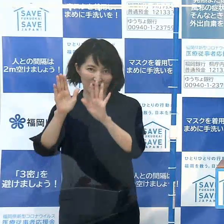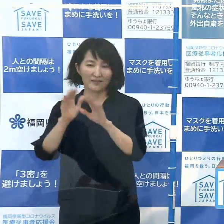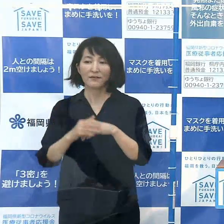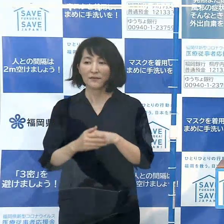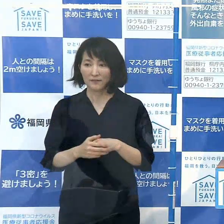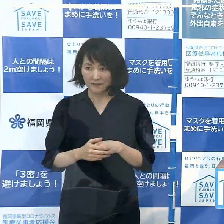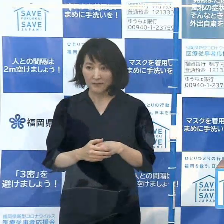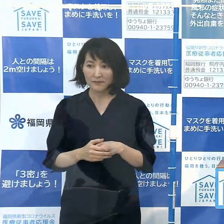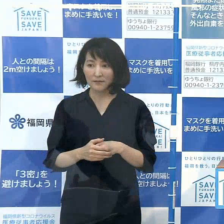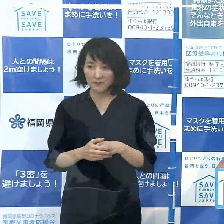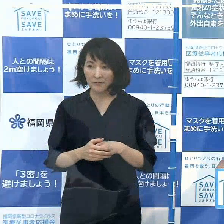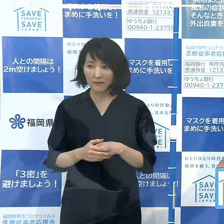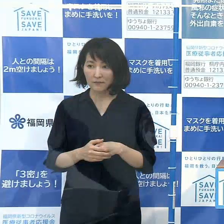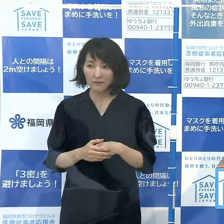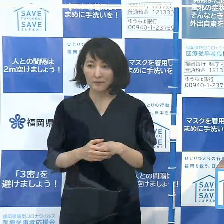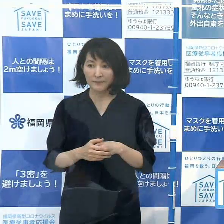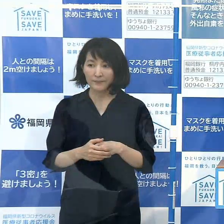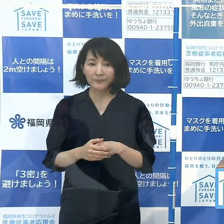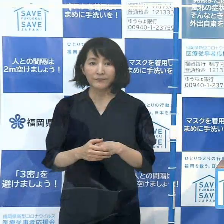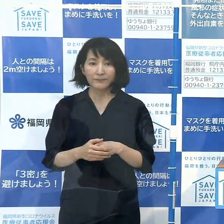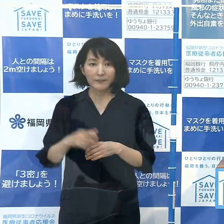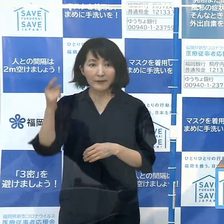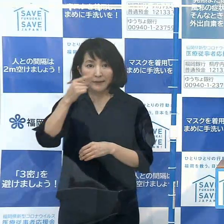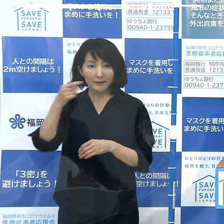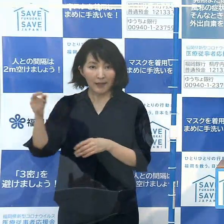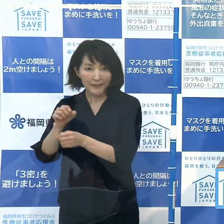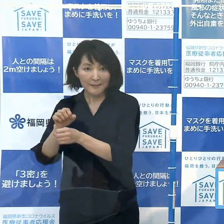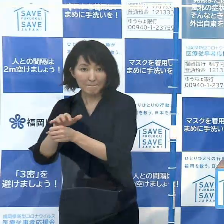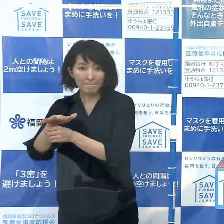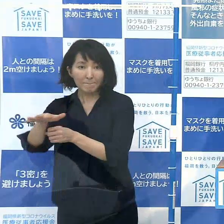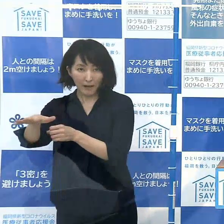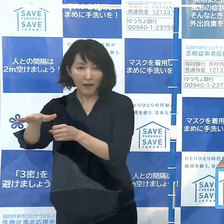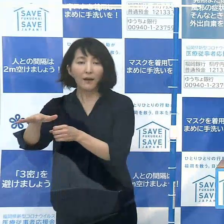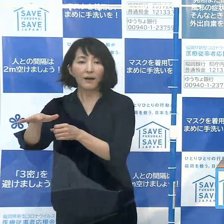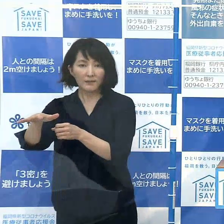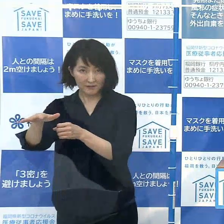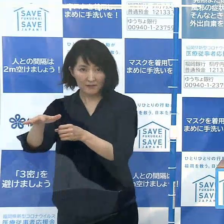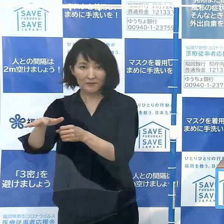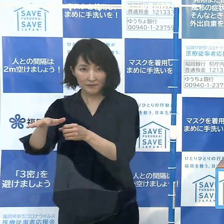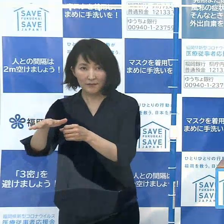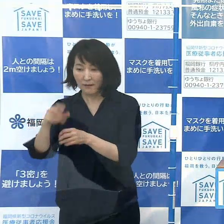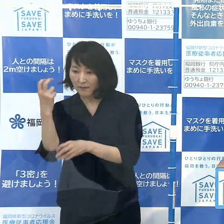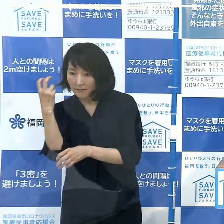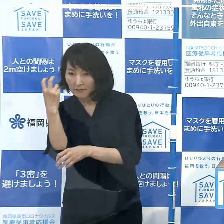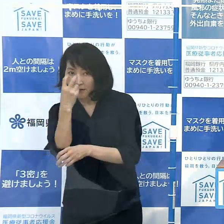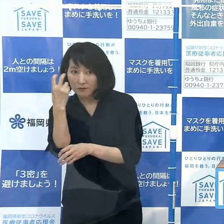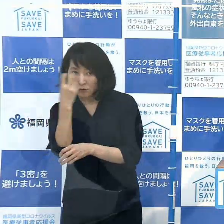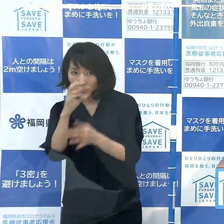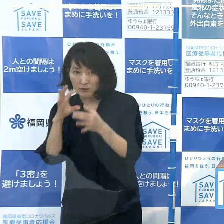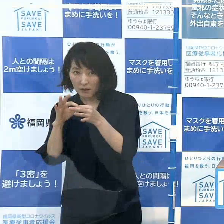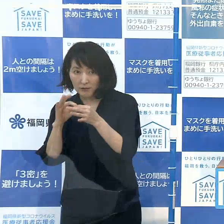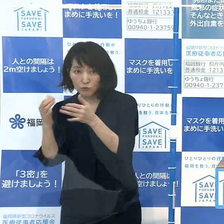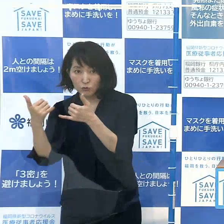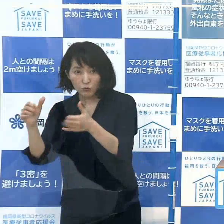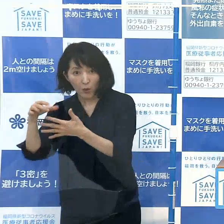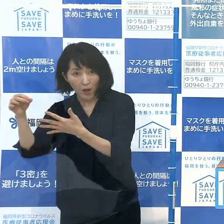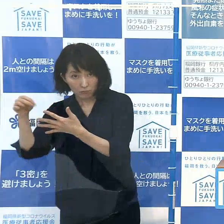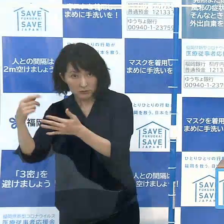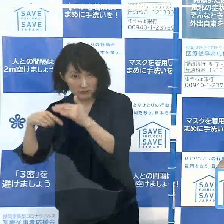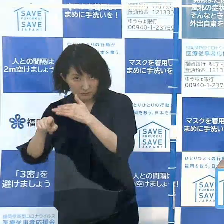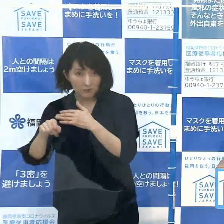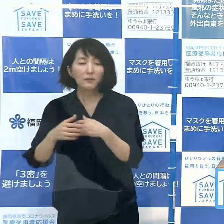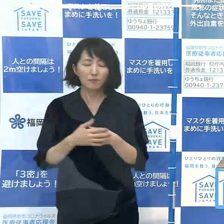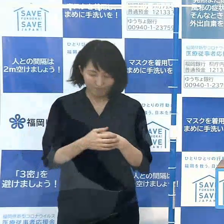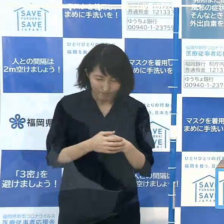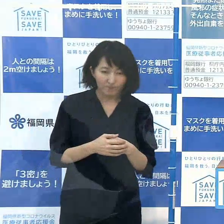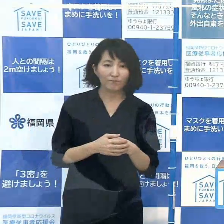わる方を増やす、検証あの第一波の検証に関わる方を増やす、 第一波でいわゆる直接